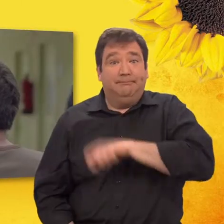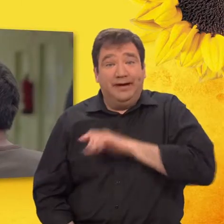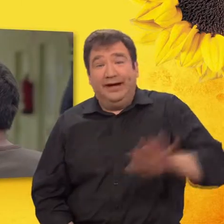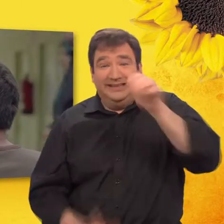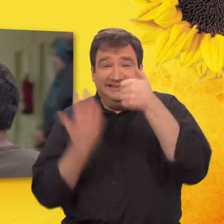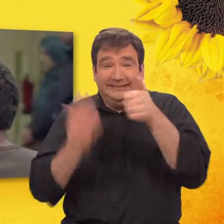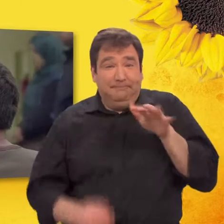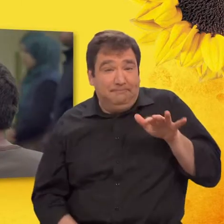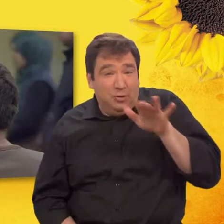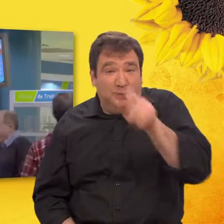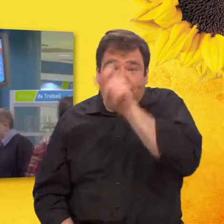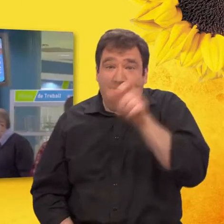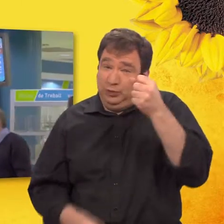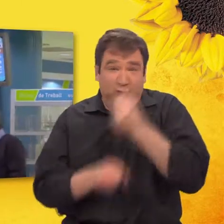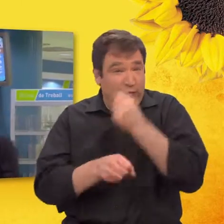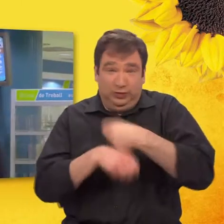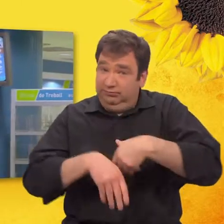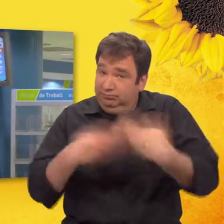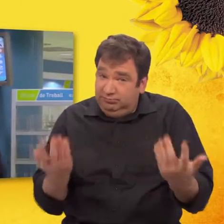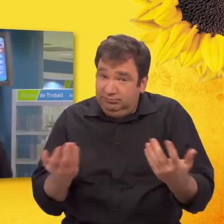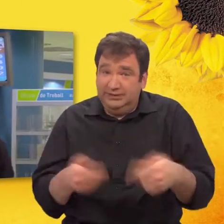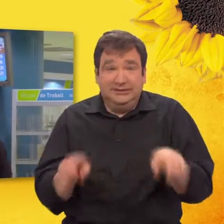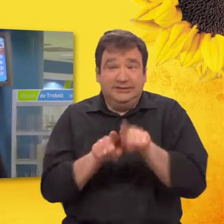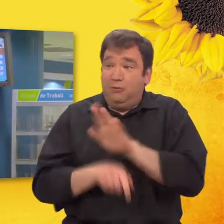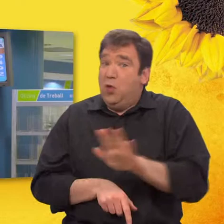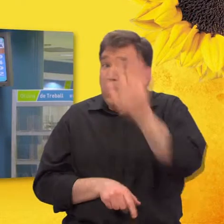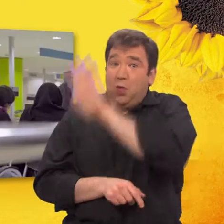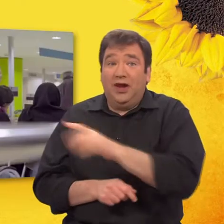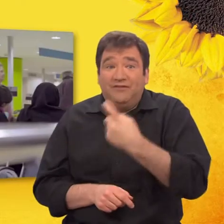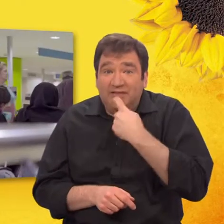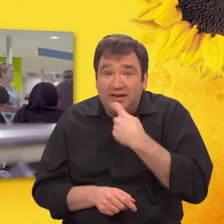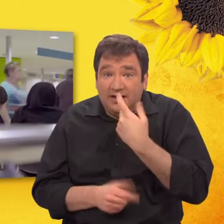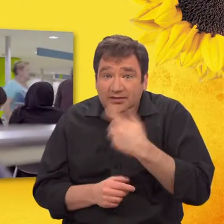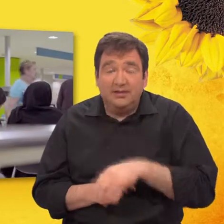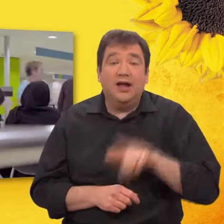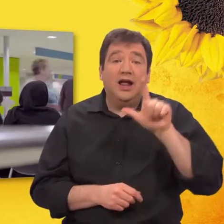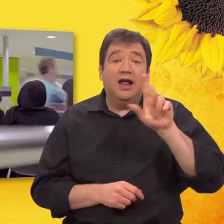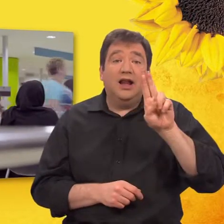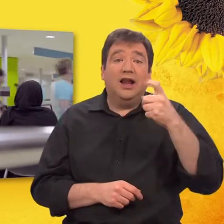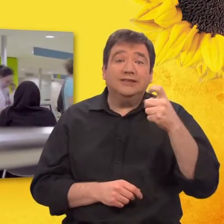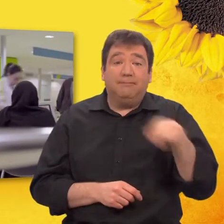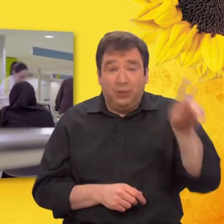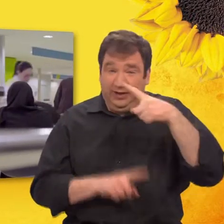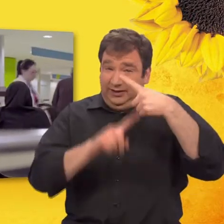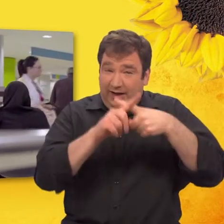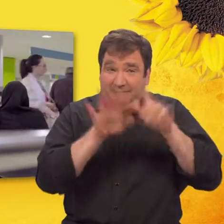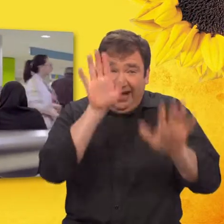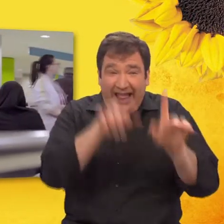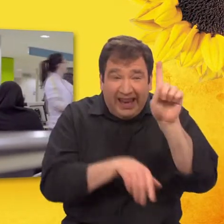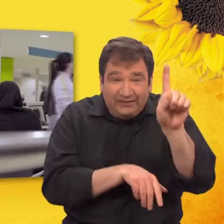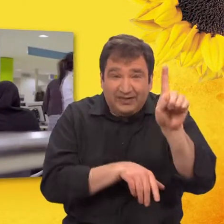in Spain, a figure equivalent to the entire population of Finland and 11 times the population of